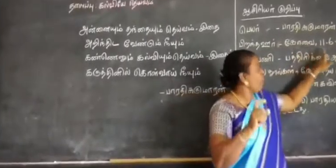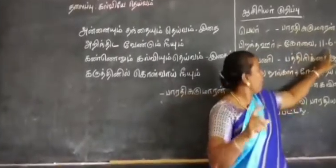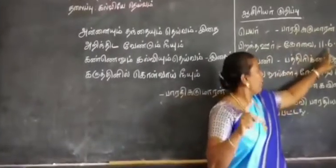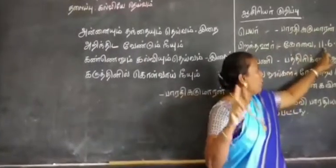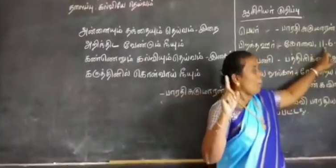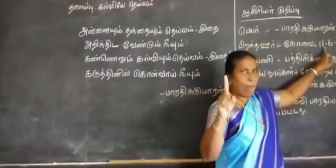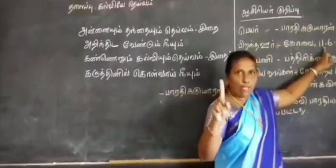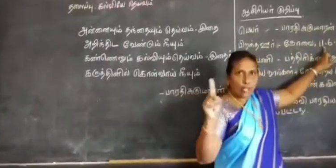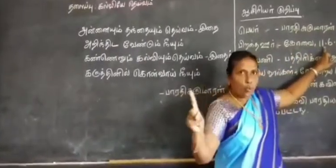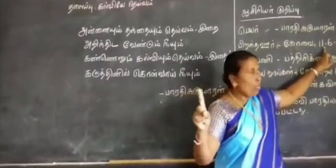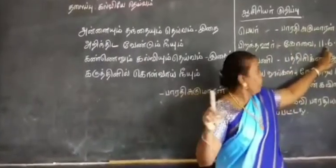கோவை,